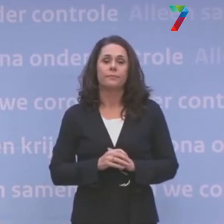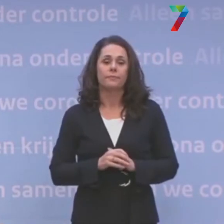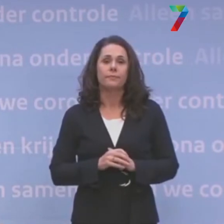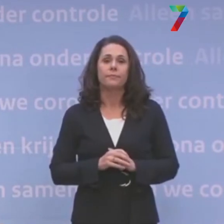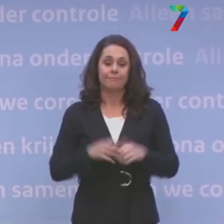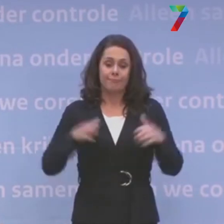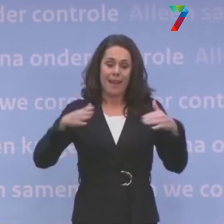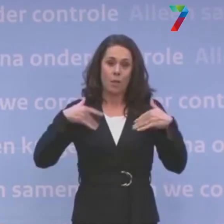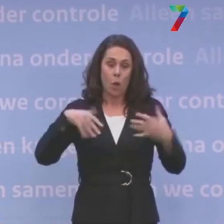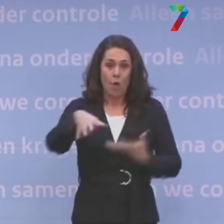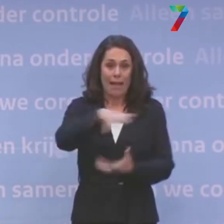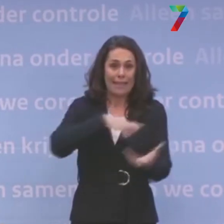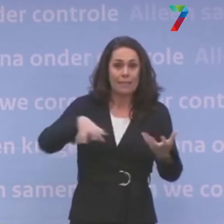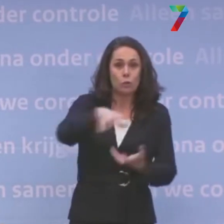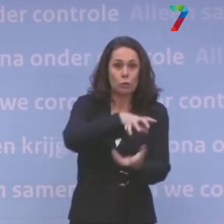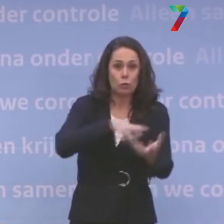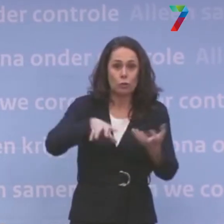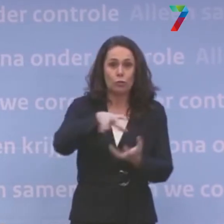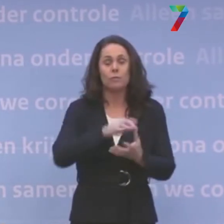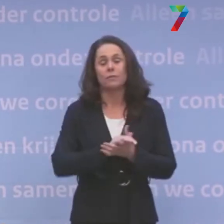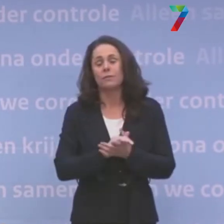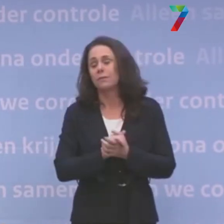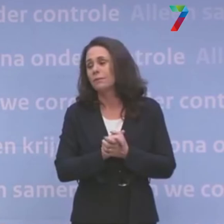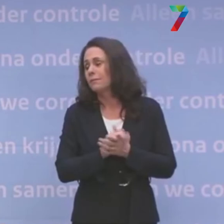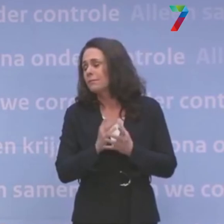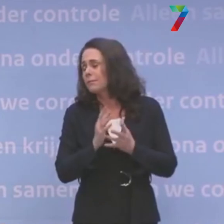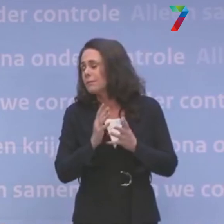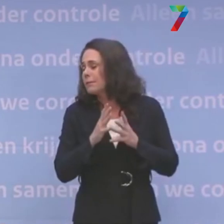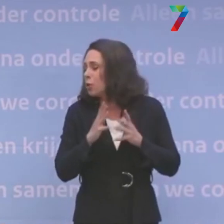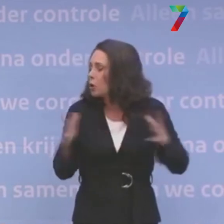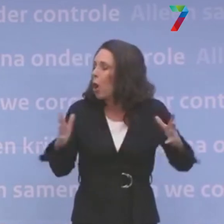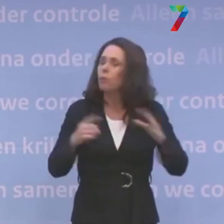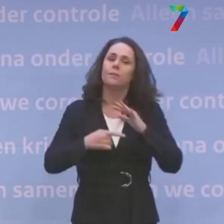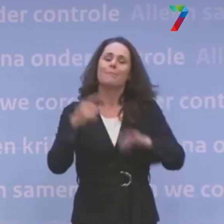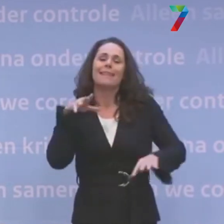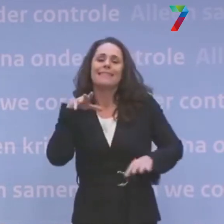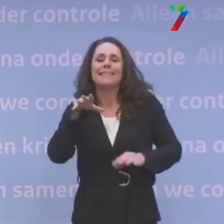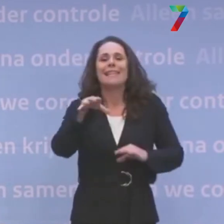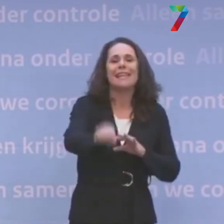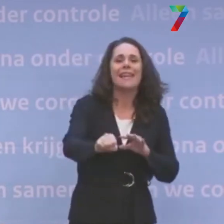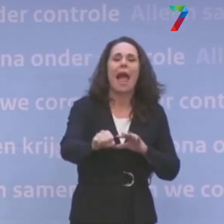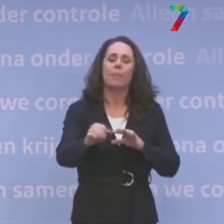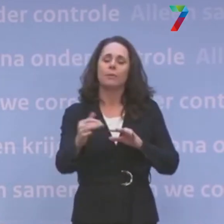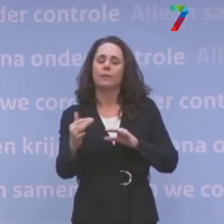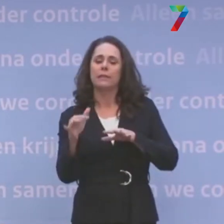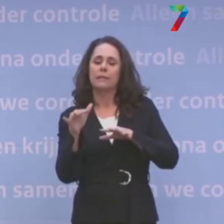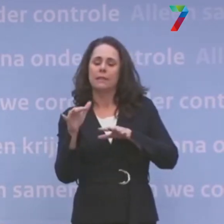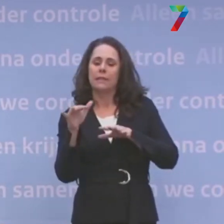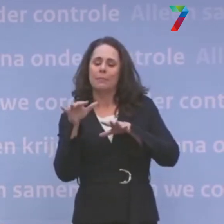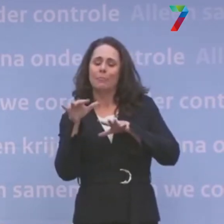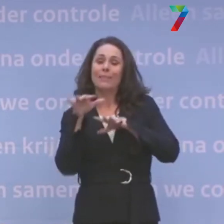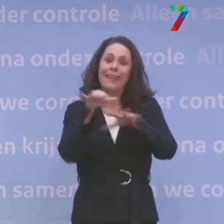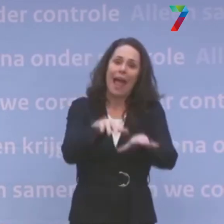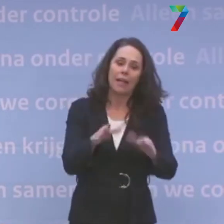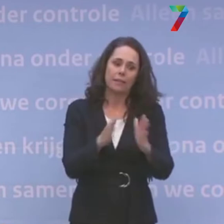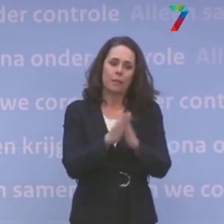Deze coronacrisis is een van de grootste, meest ingrijpende en meest bedreigende periodes die ieder